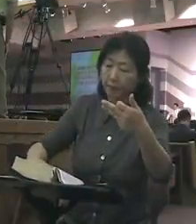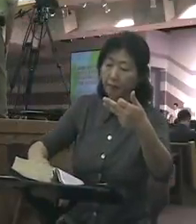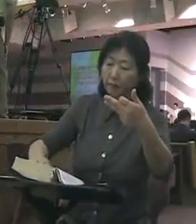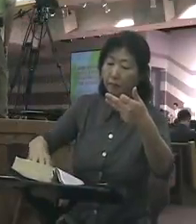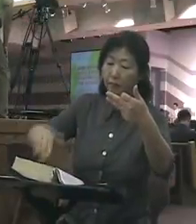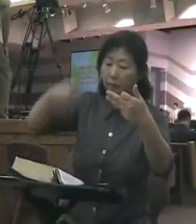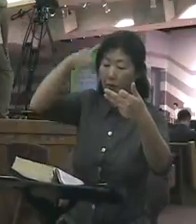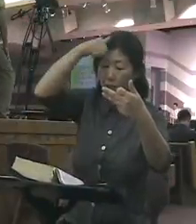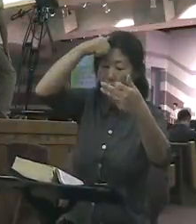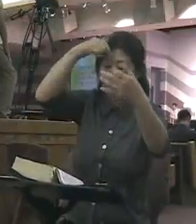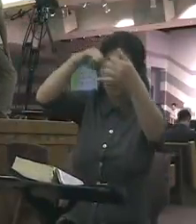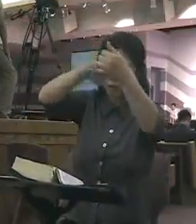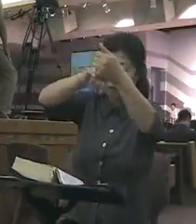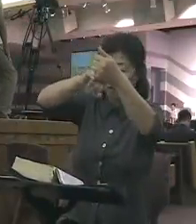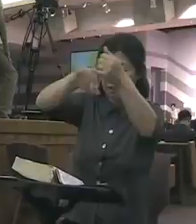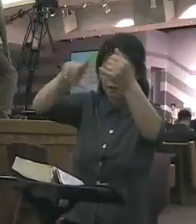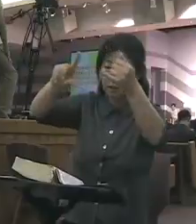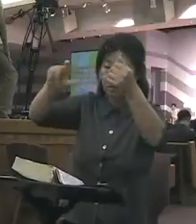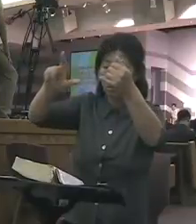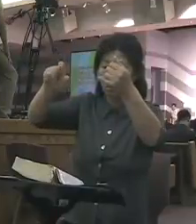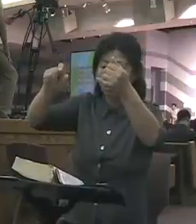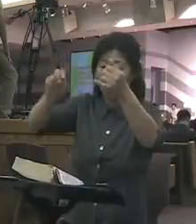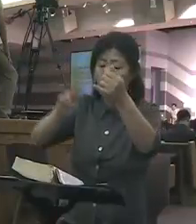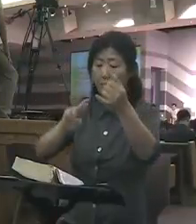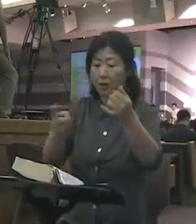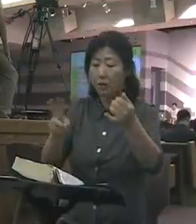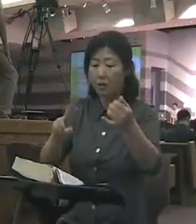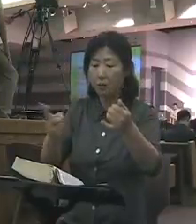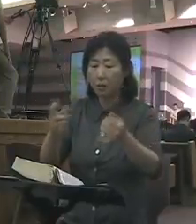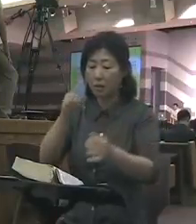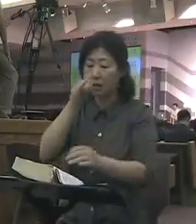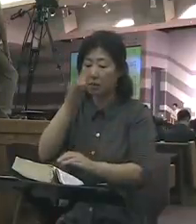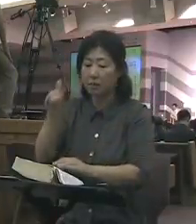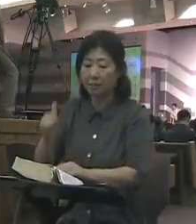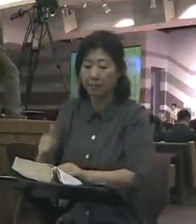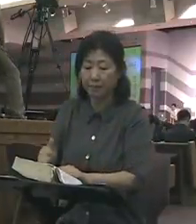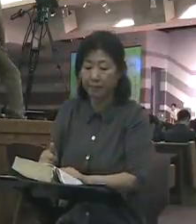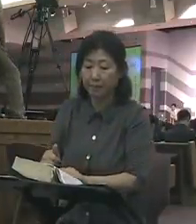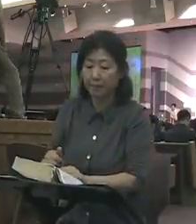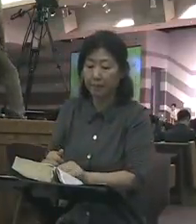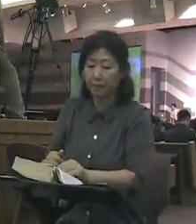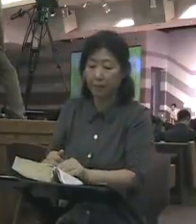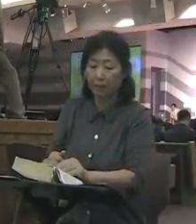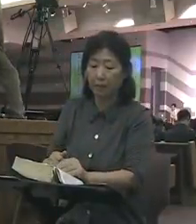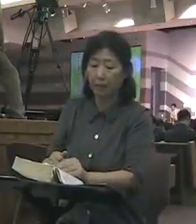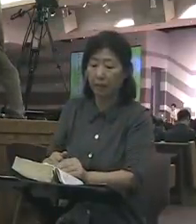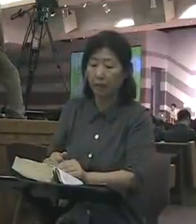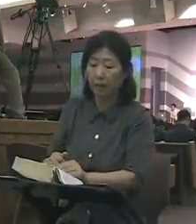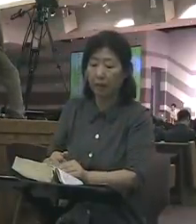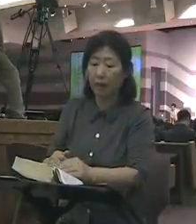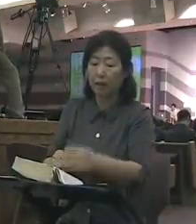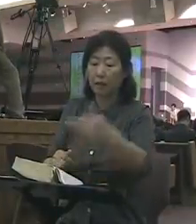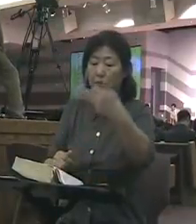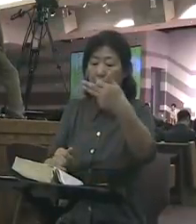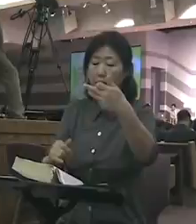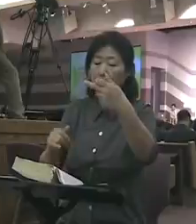말씀을 찾으셔서 함께 교독하도록 하겠습니다. 제가 먼저 13장 8절을 읽겠습니다.